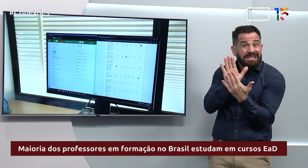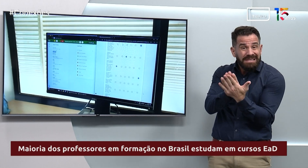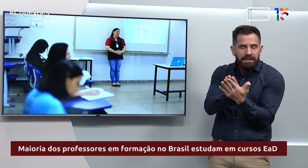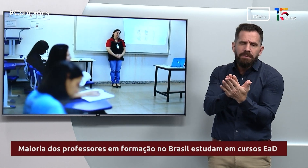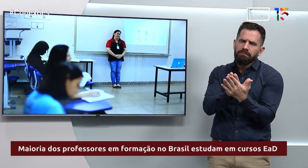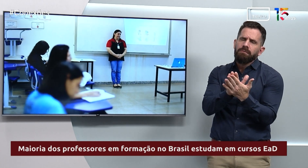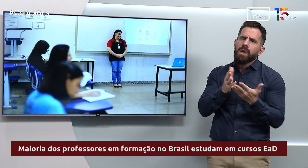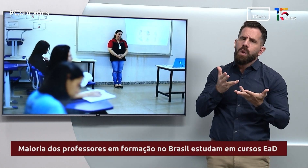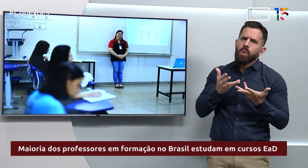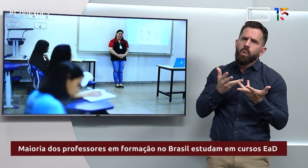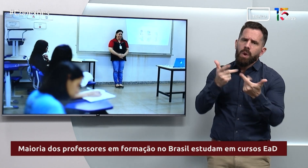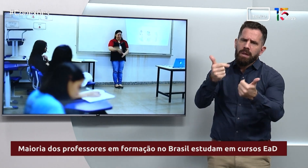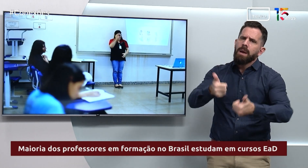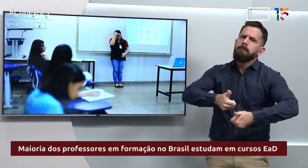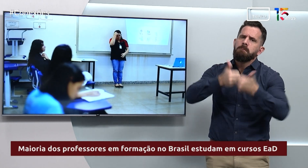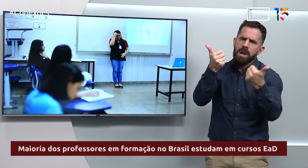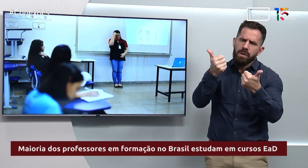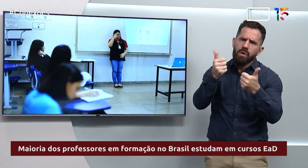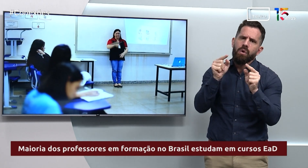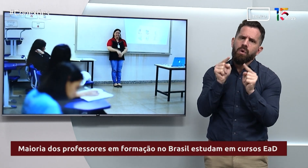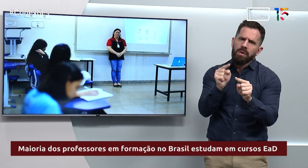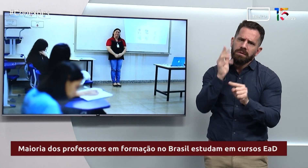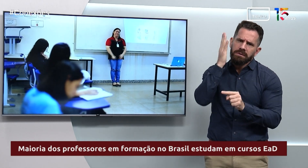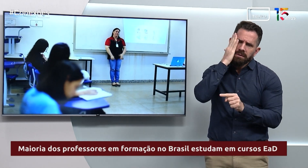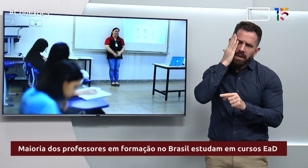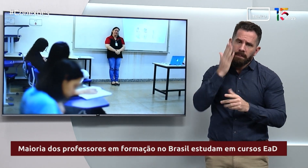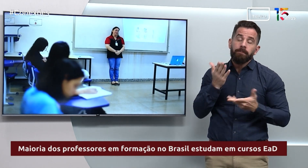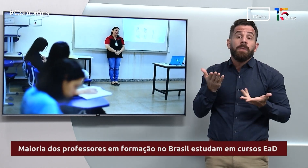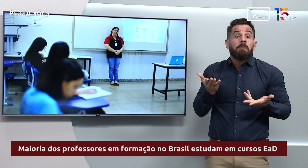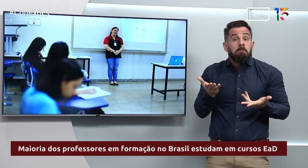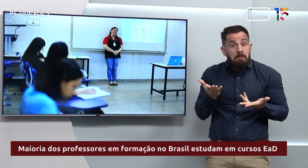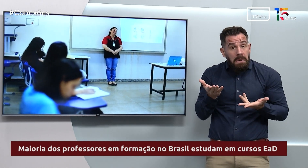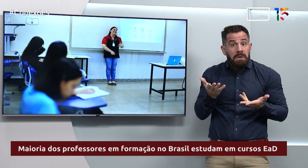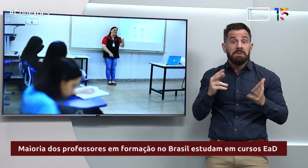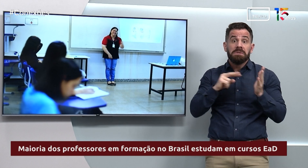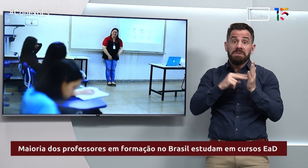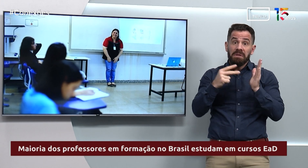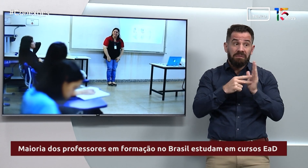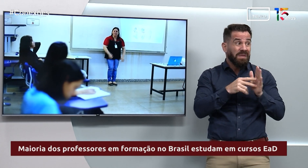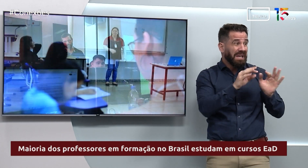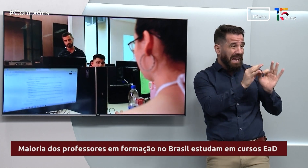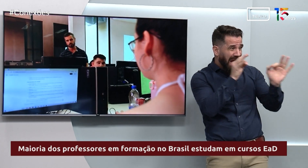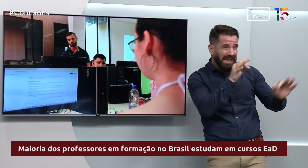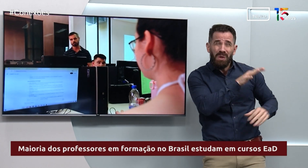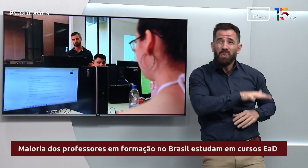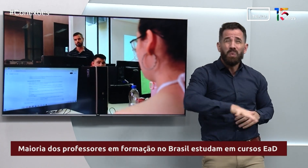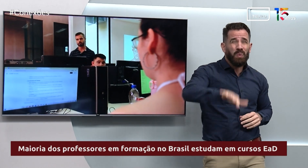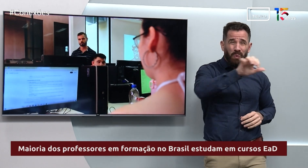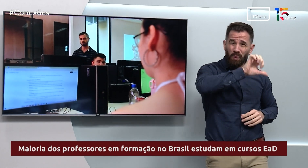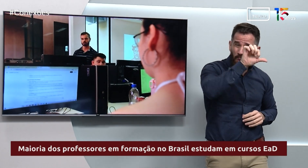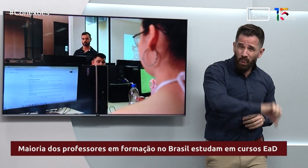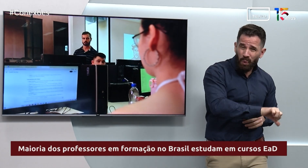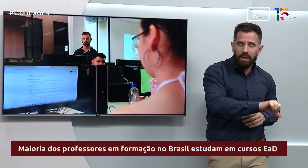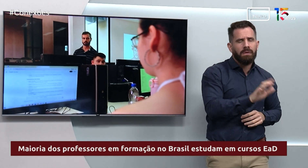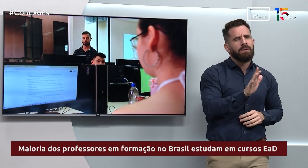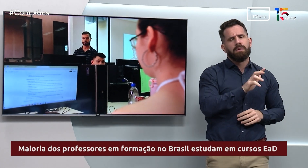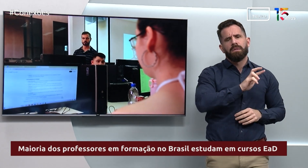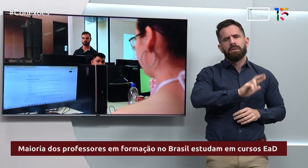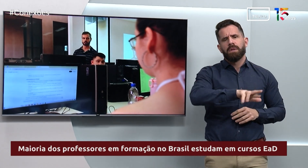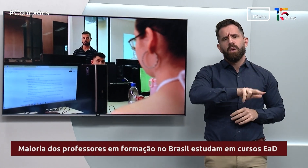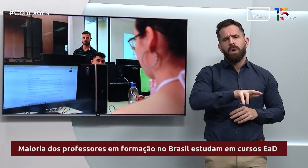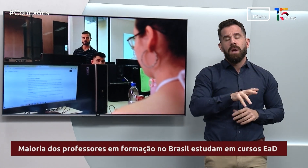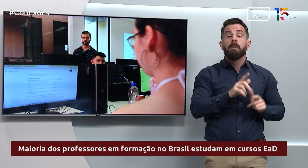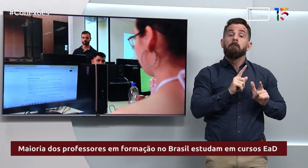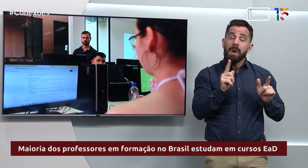têm uma qualidade melhor. O que não significa dizer, como eu estou dizendo, que todos os cursos em AD são ruins, mas em